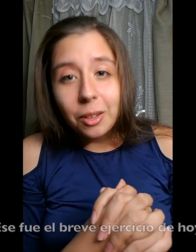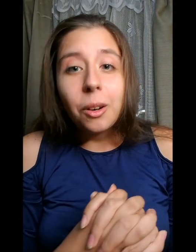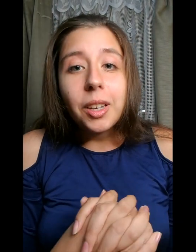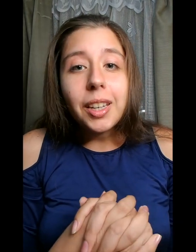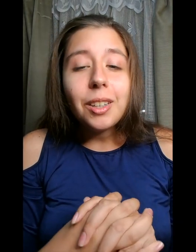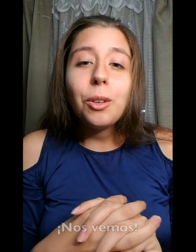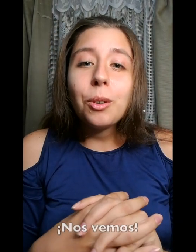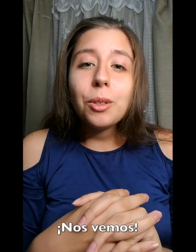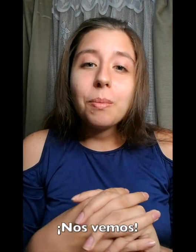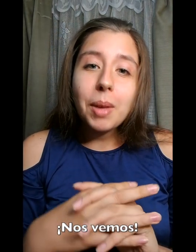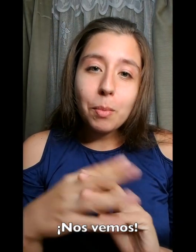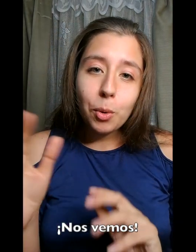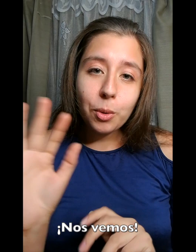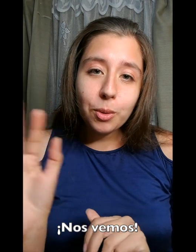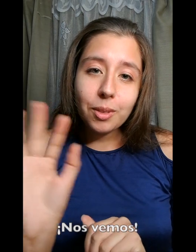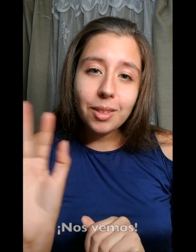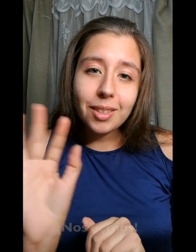hoy. Nos vemos.